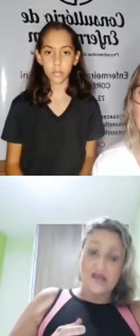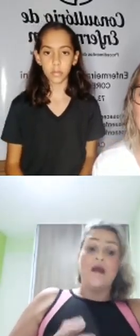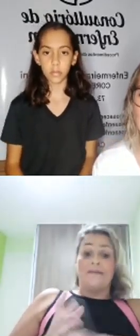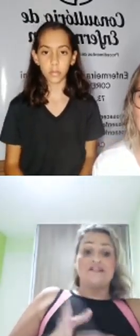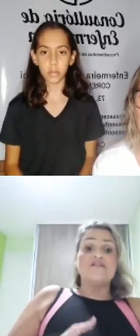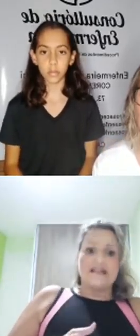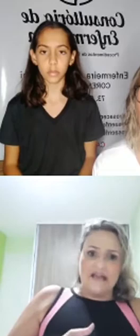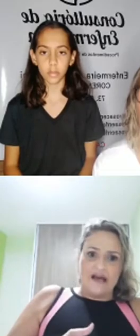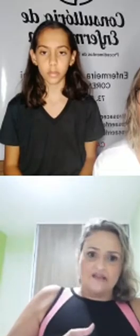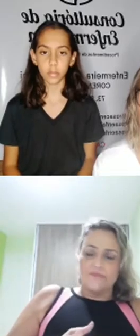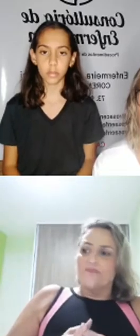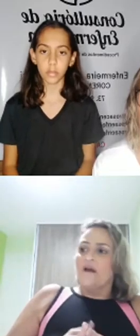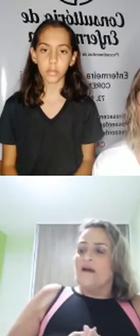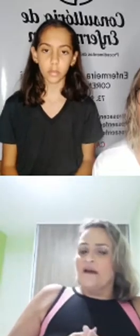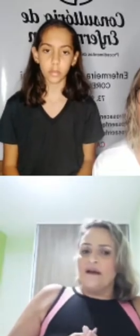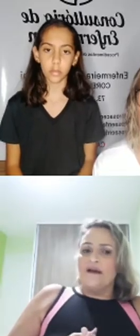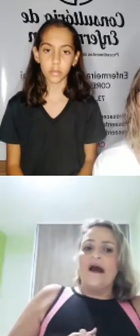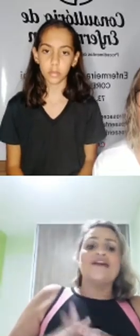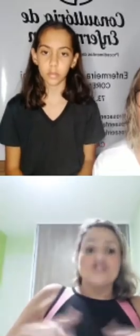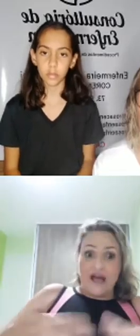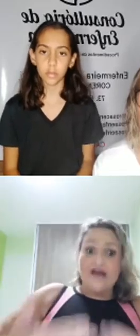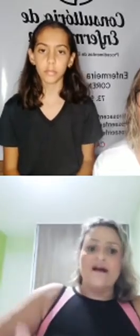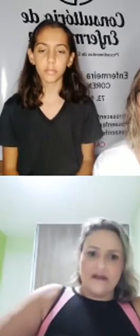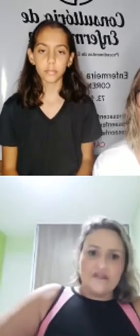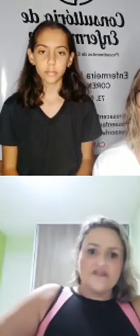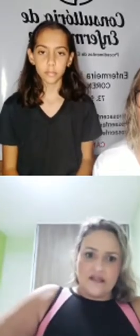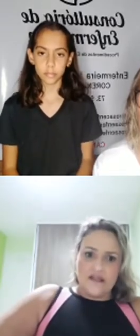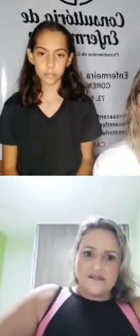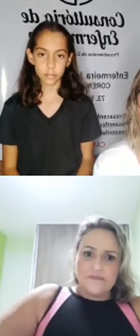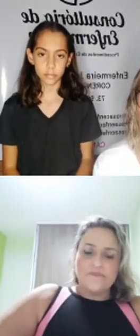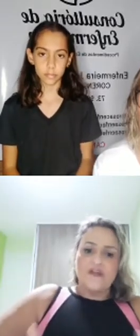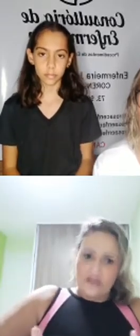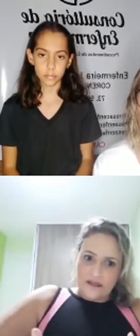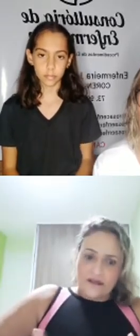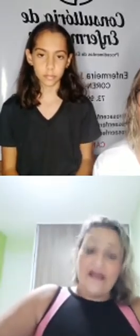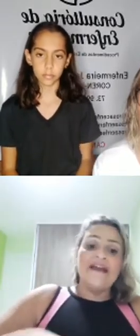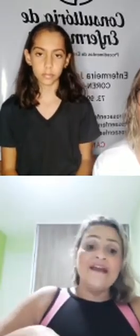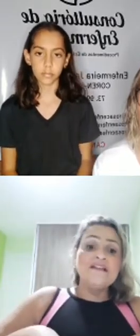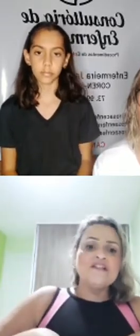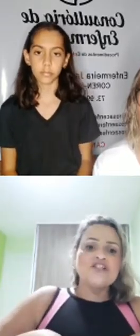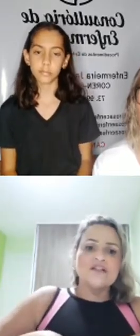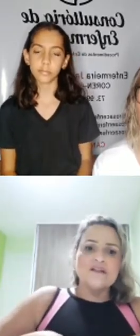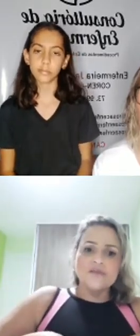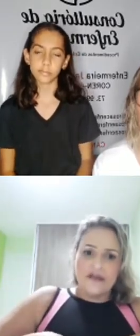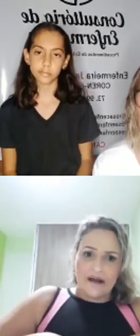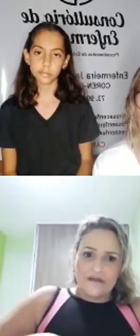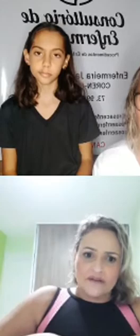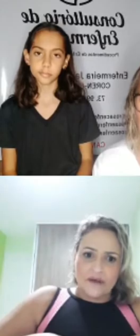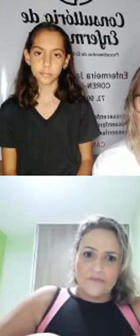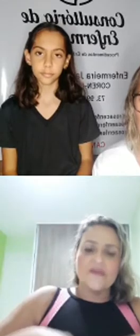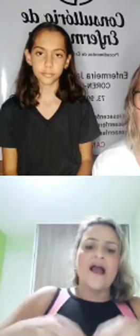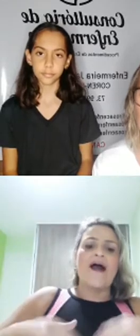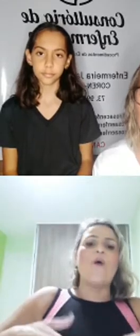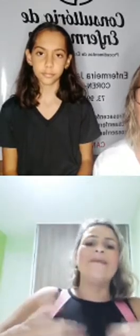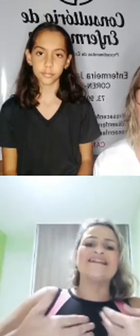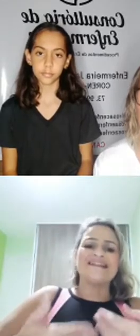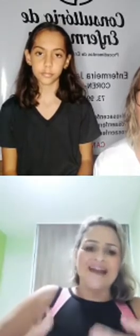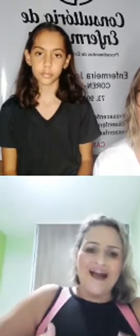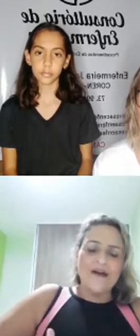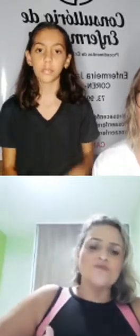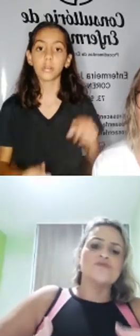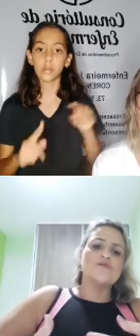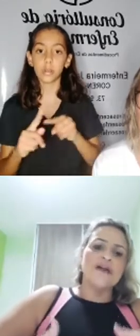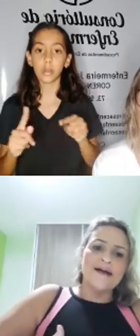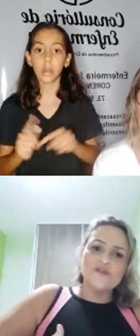gravidez. Mas, na verdade, adiar a gravidez e, estando grávida,